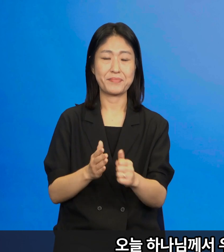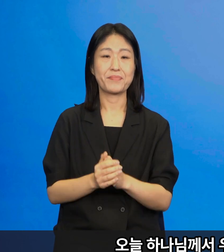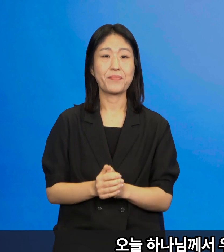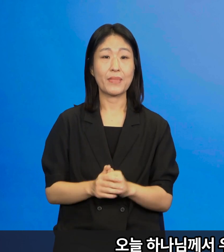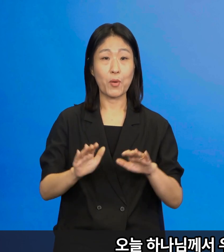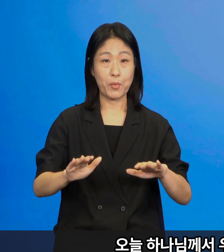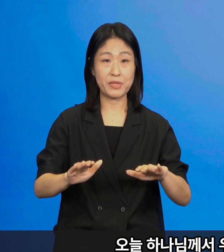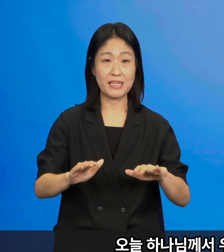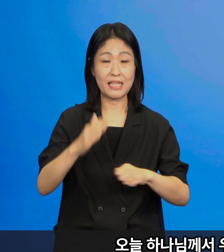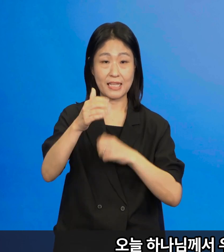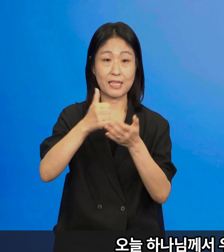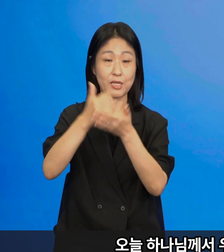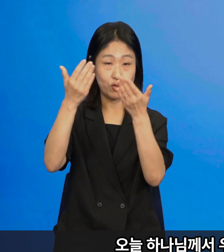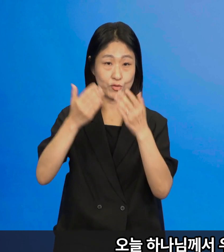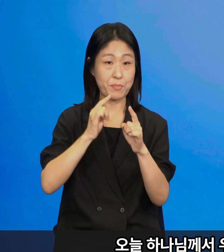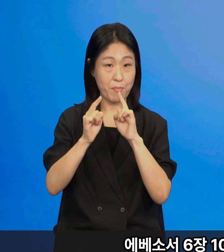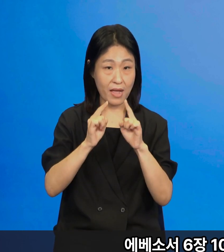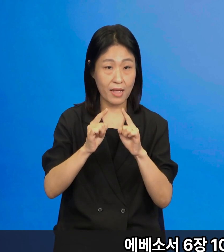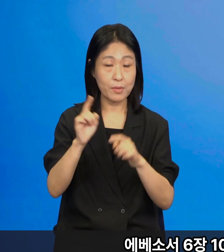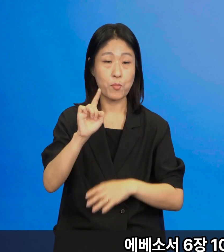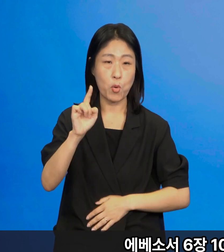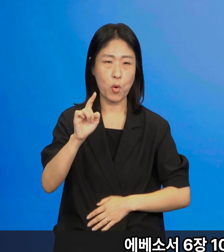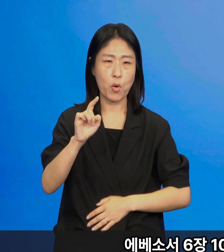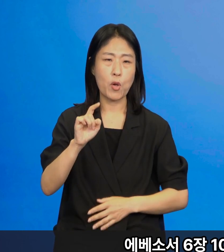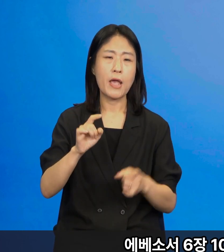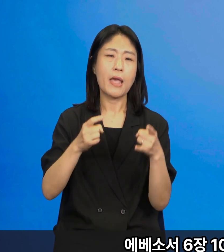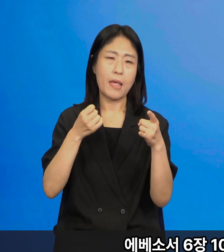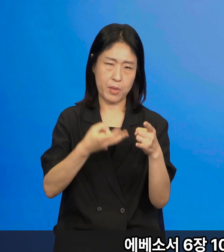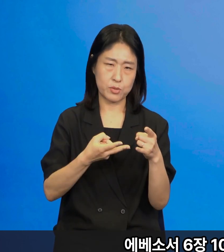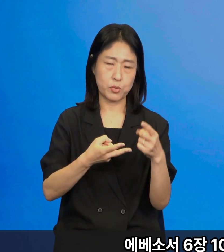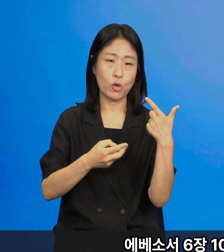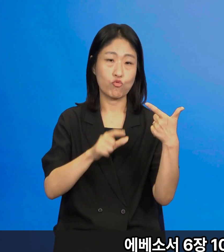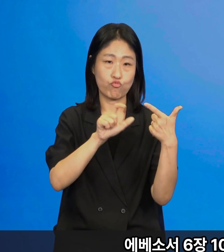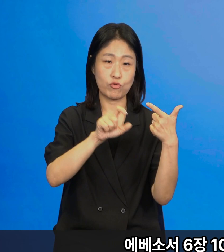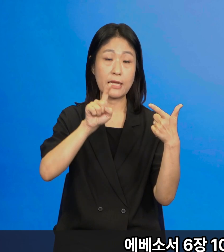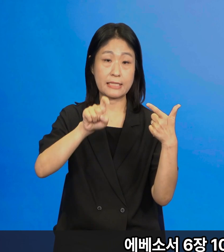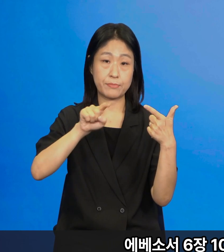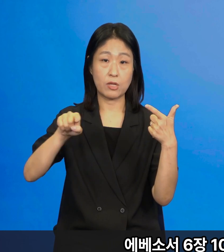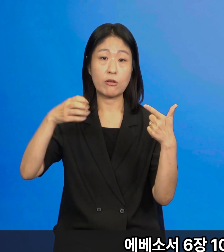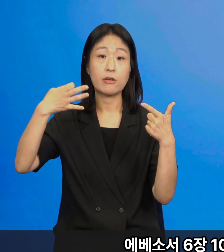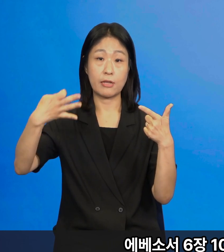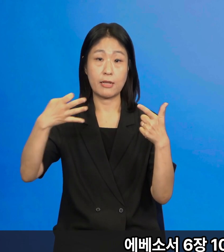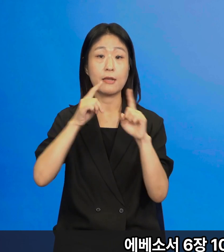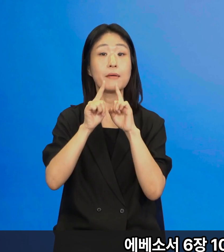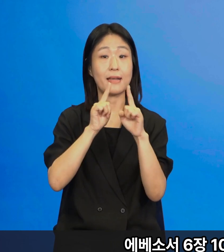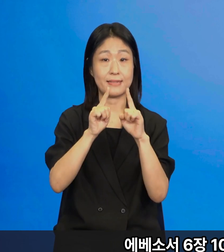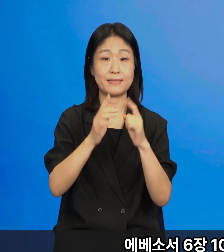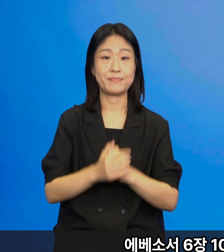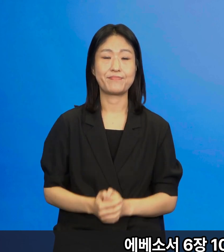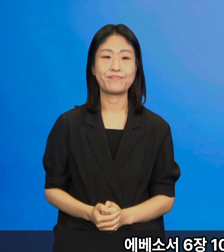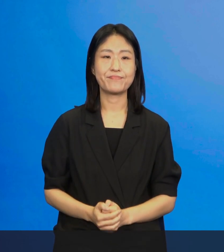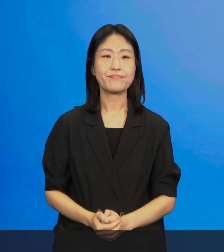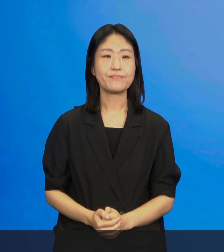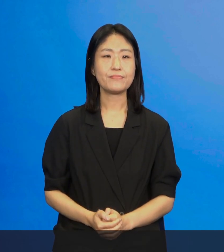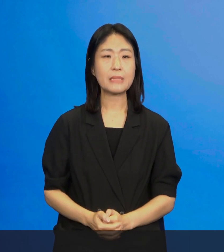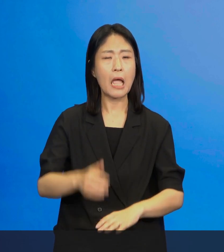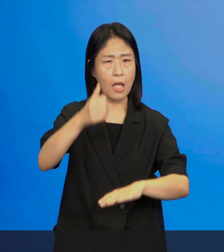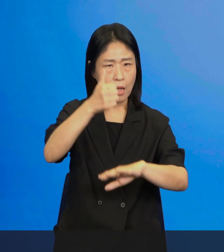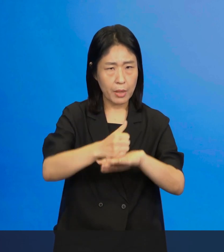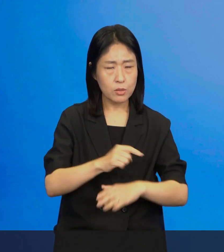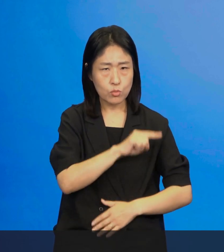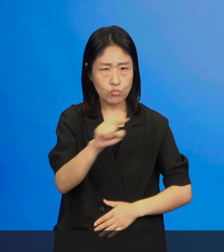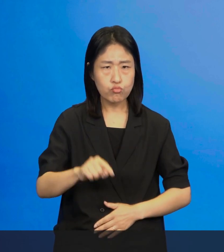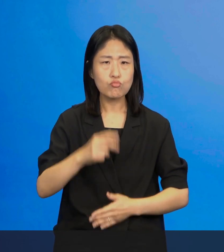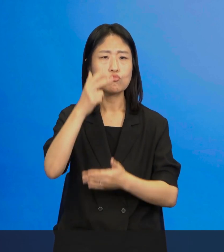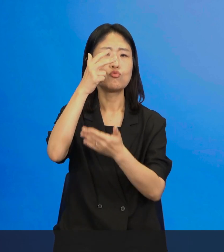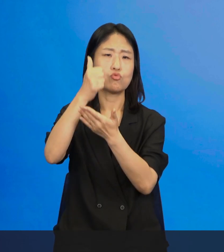오늘 하나님께서 우리에게 주시는 말씀은 에베소서 6장 10절에서 14절 말씀입니다. 끝으로